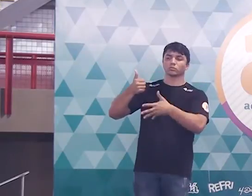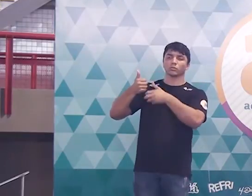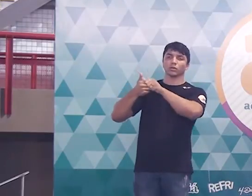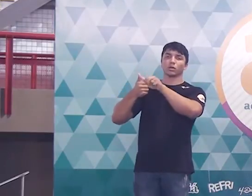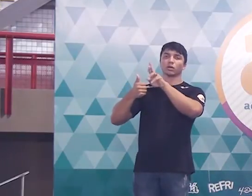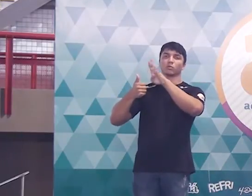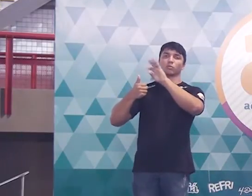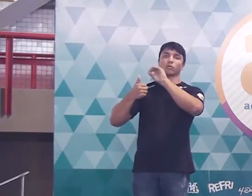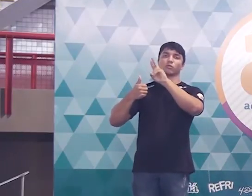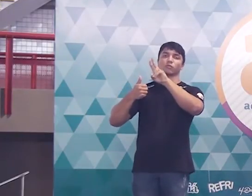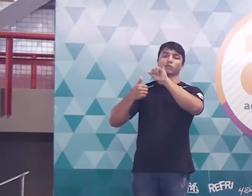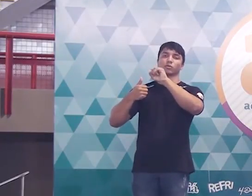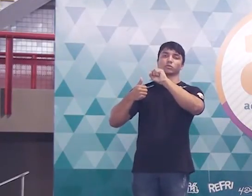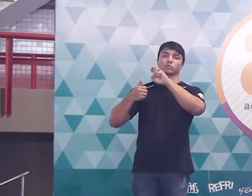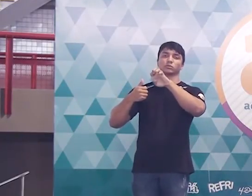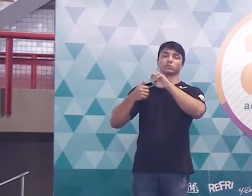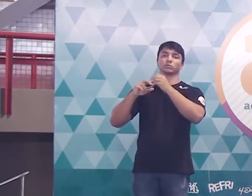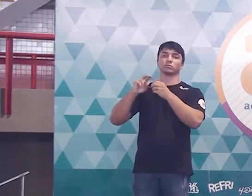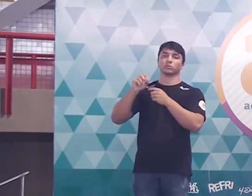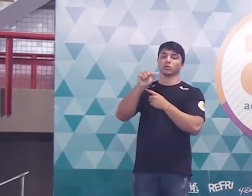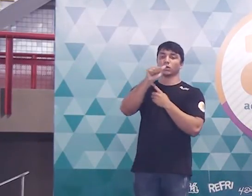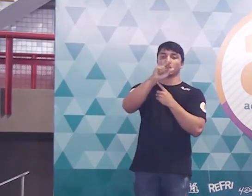uma arbovirose.